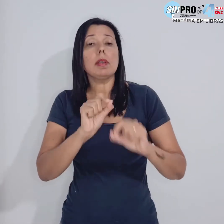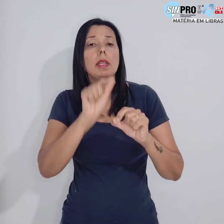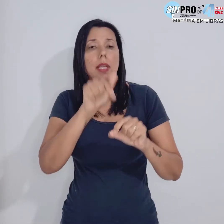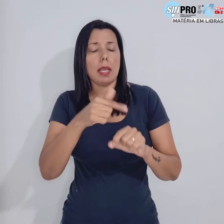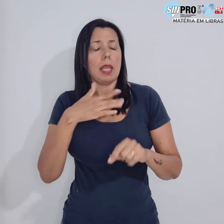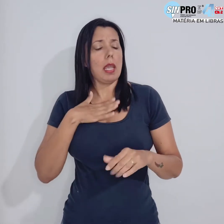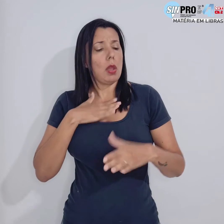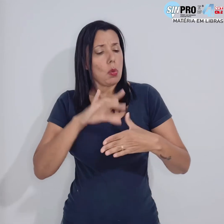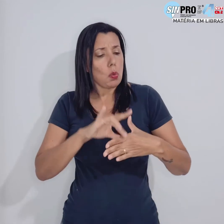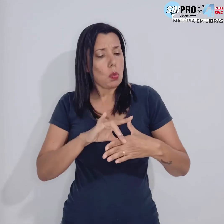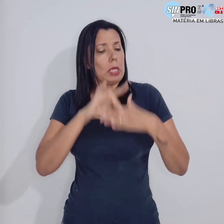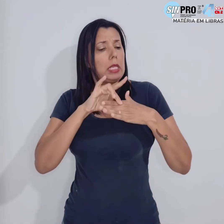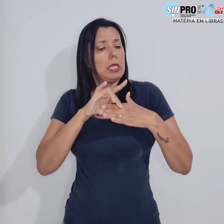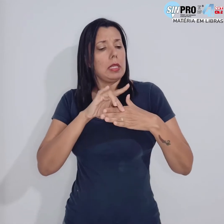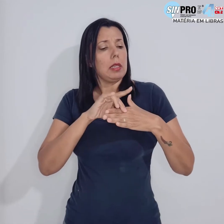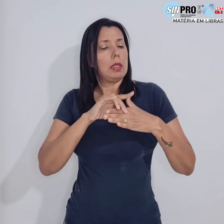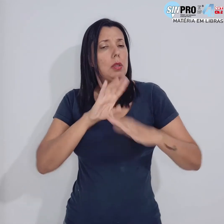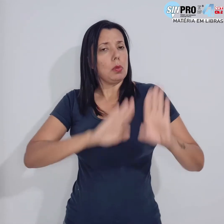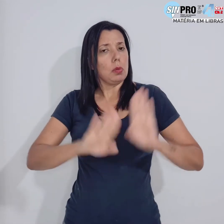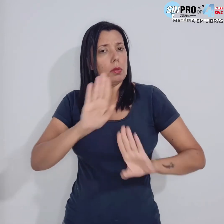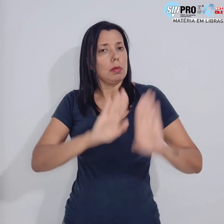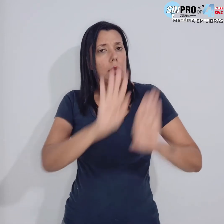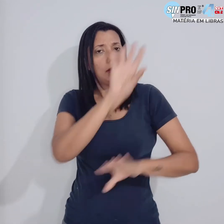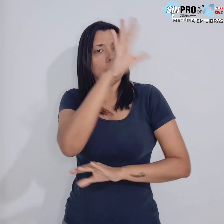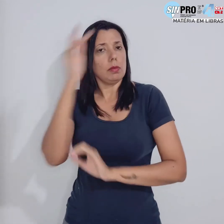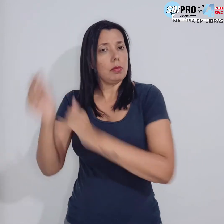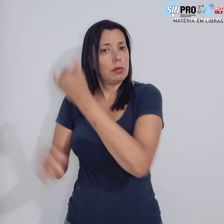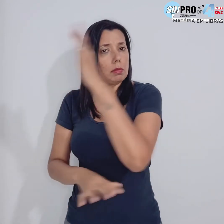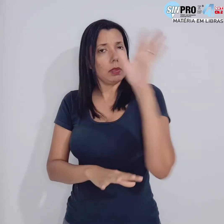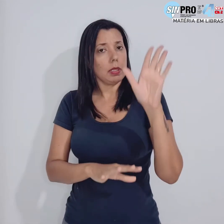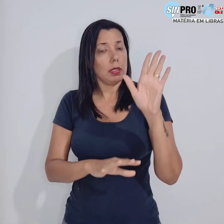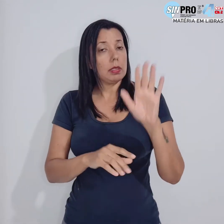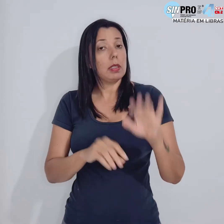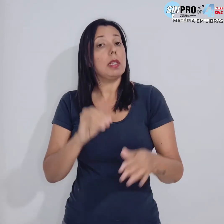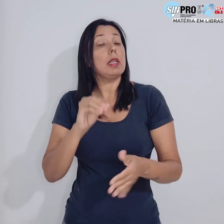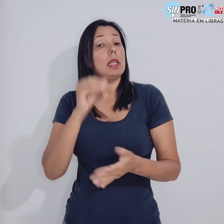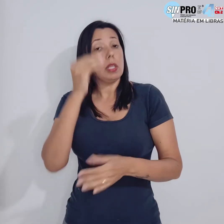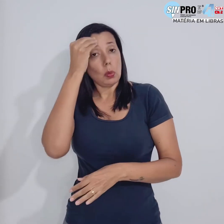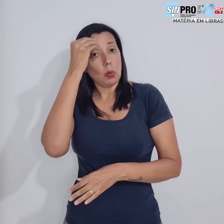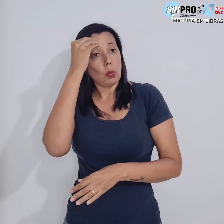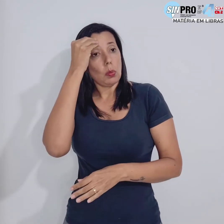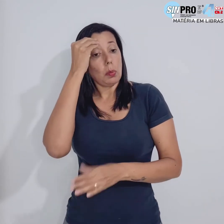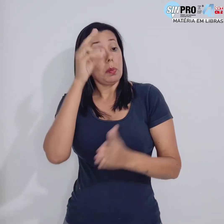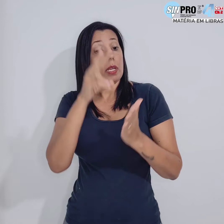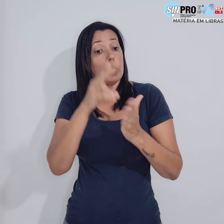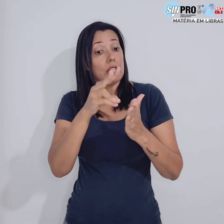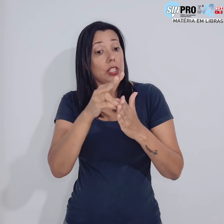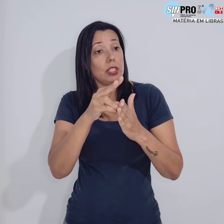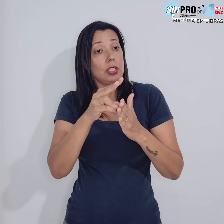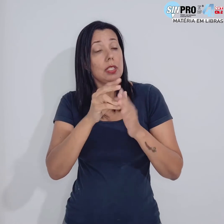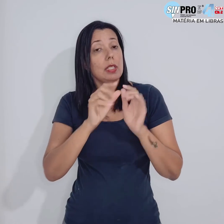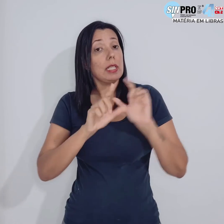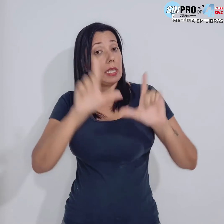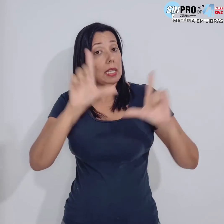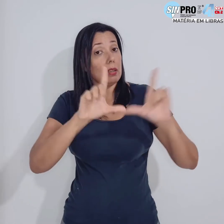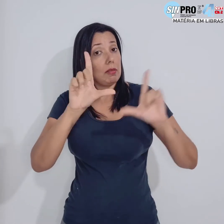exploração energética. Também abre um perigoso precedente para a regulamentação e manutenção dessas